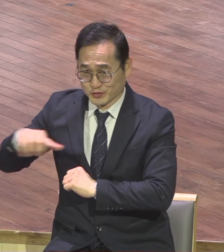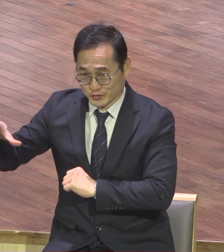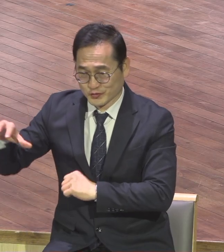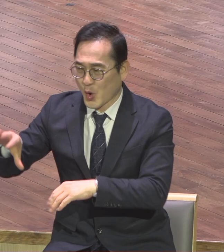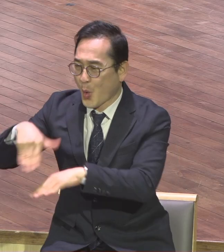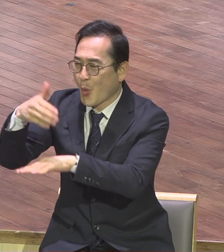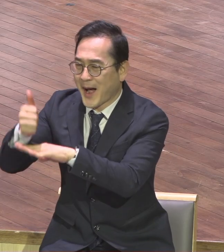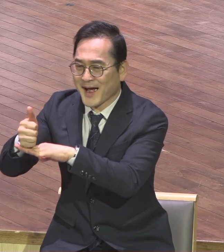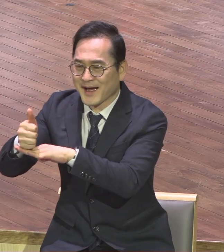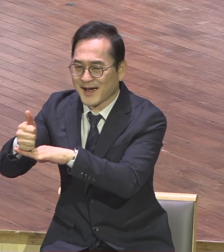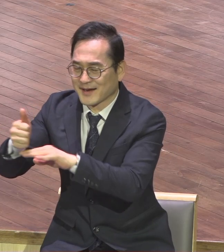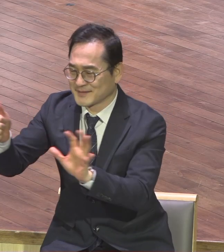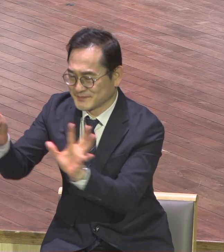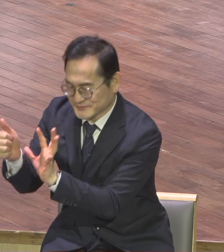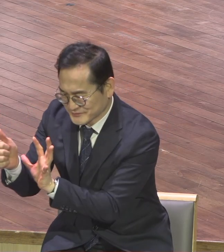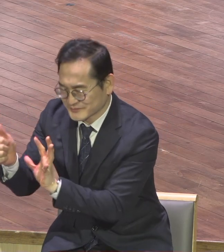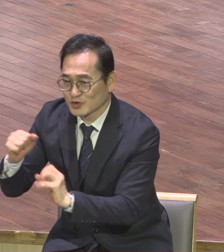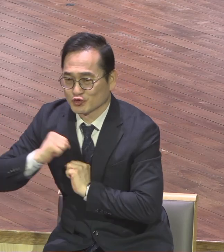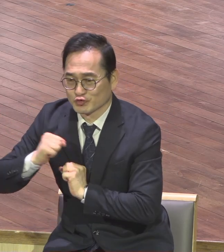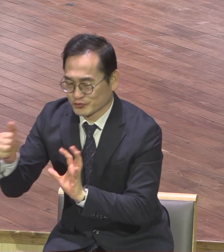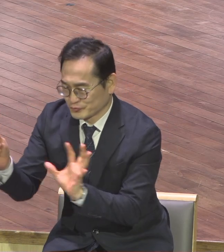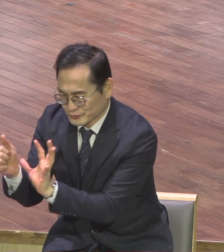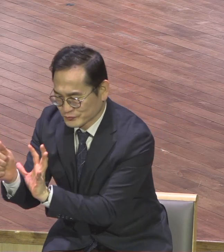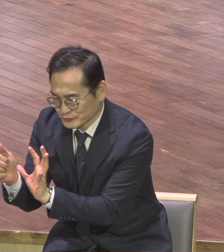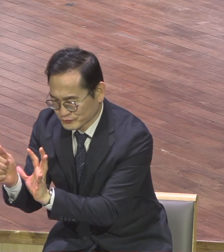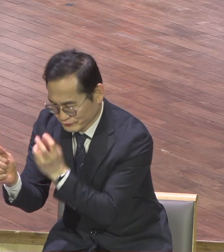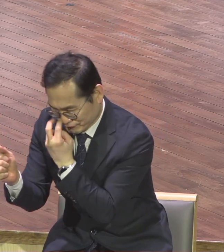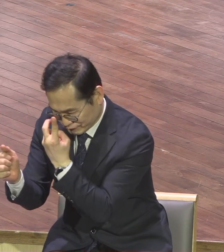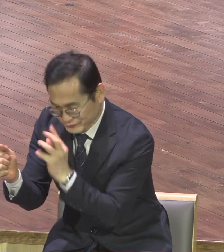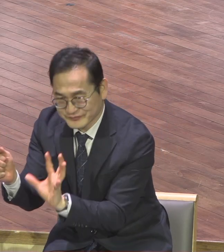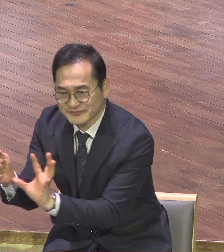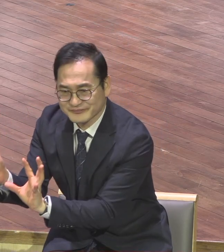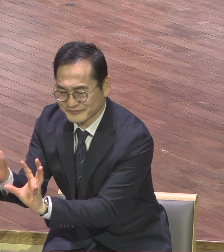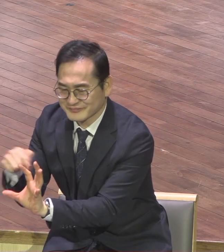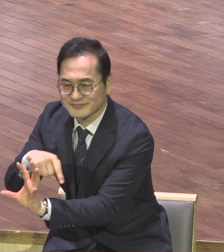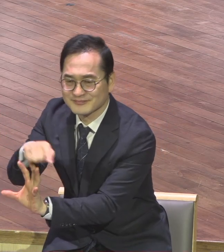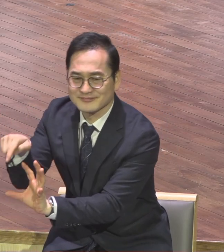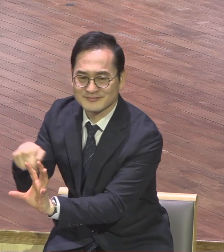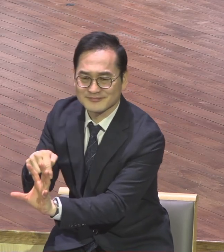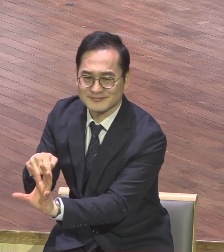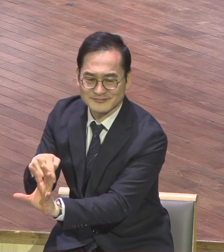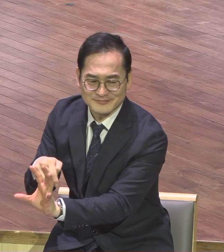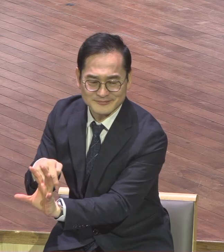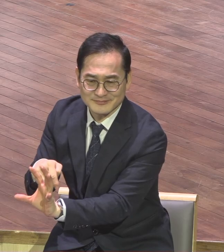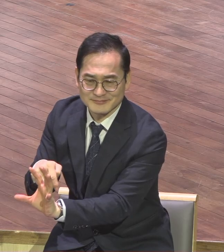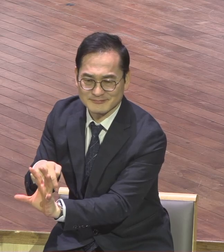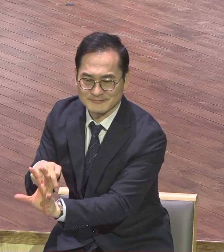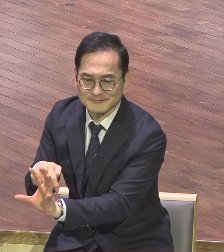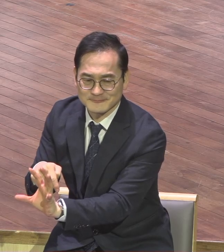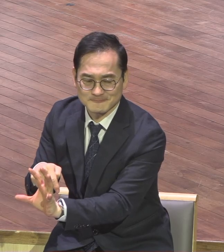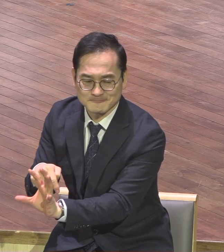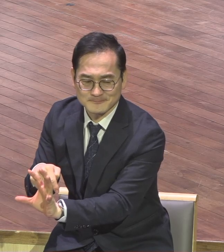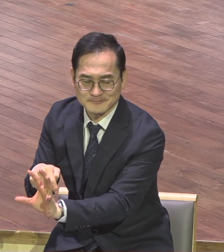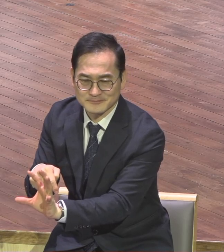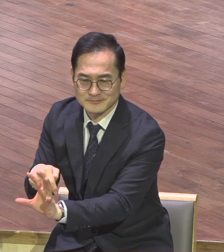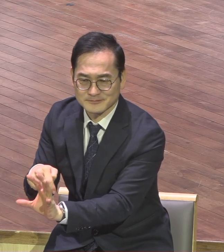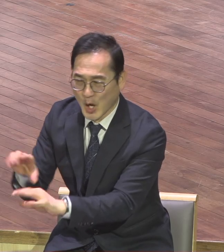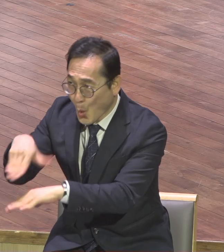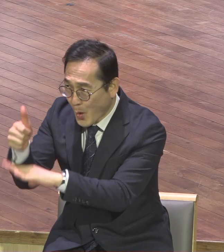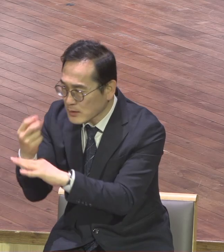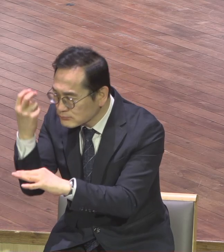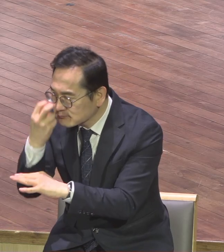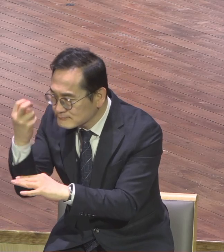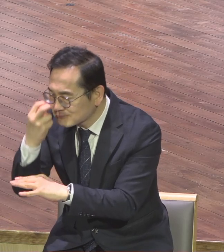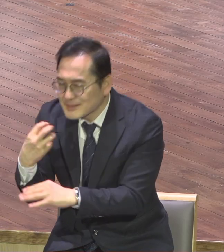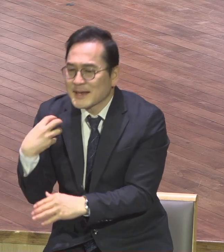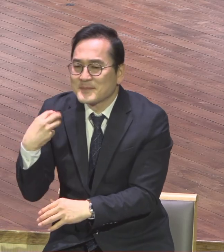황실 근위대입니다. 그러니까 이 최정예 로마 군인들 중에서 최정예 부대, 최고 엘리트,